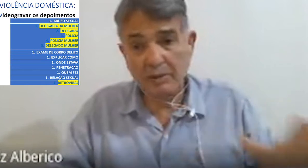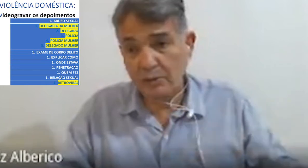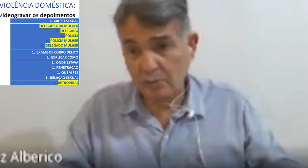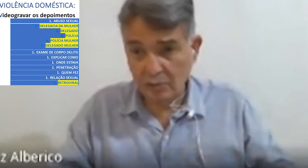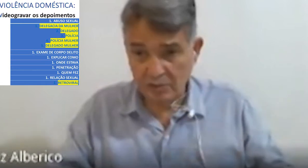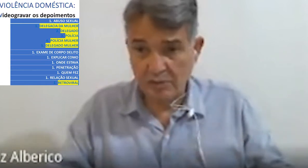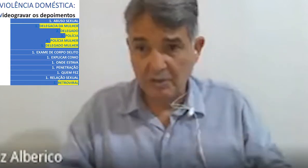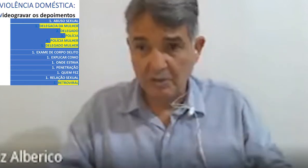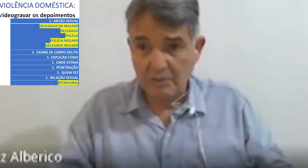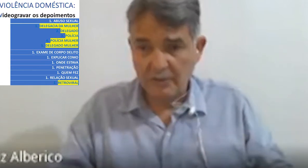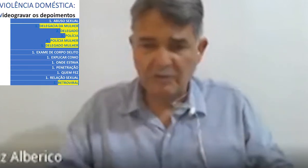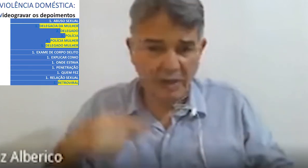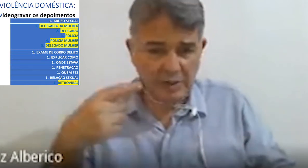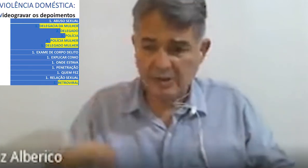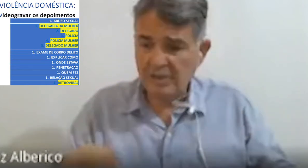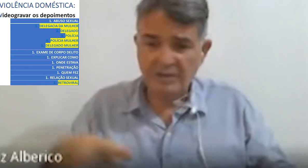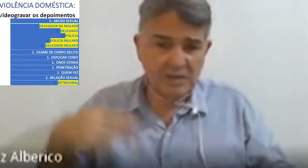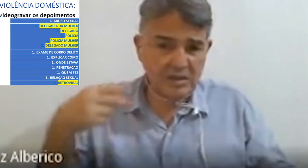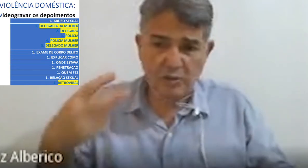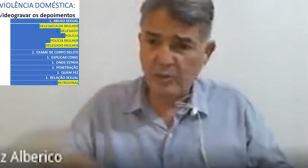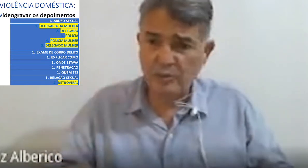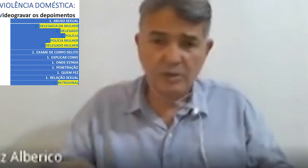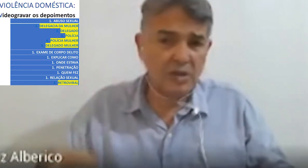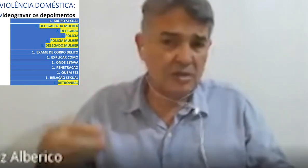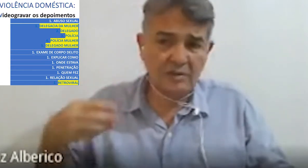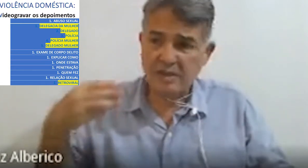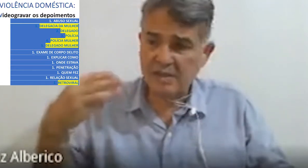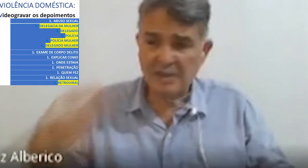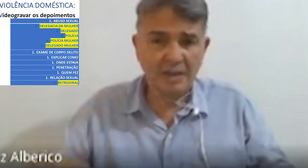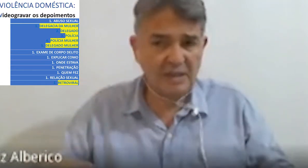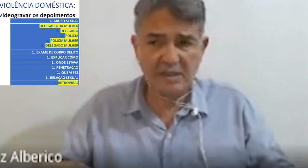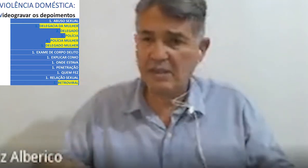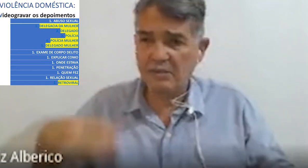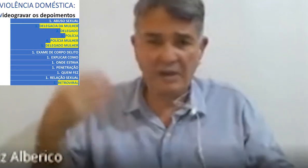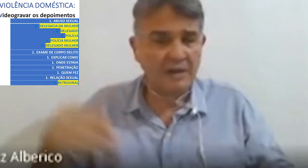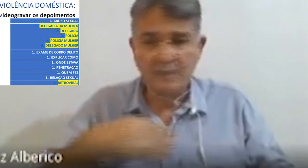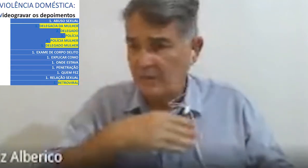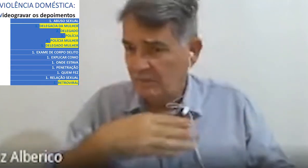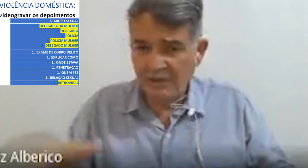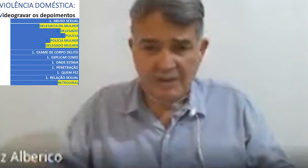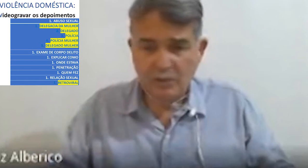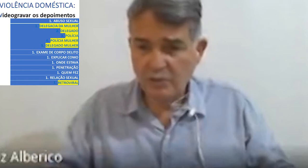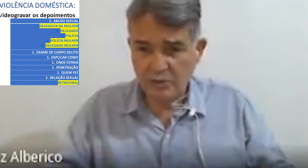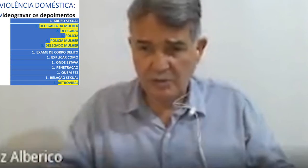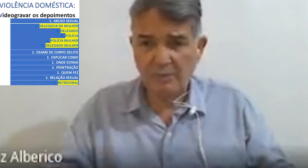todos nós. Vai mentir, vai ser oportunista, vai ser interesseiro, vai fazer todos os